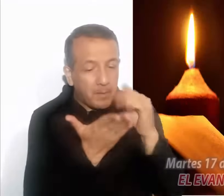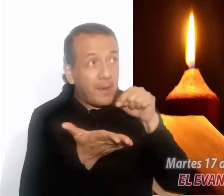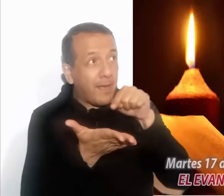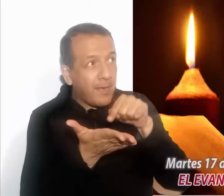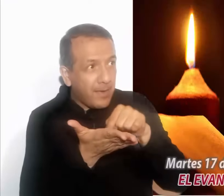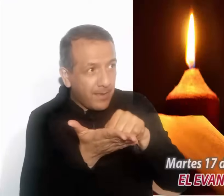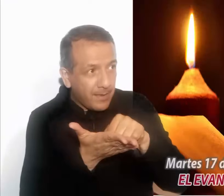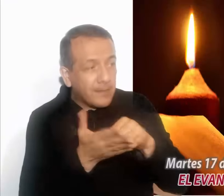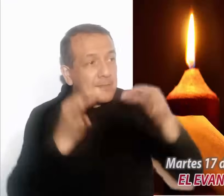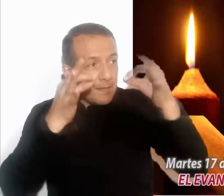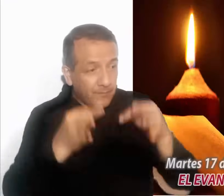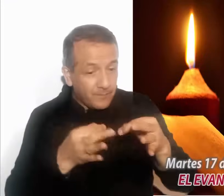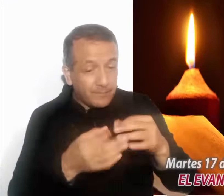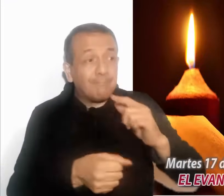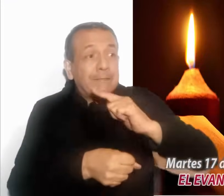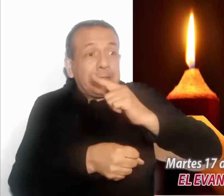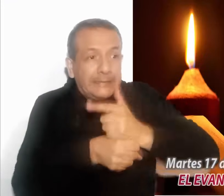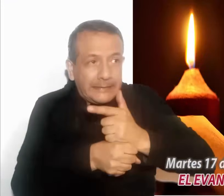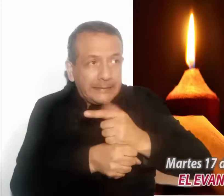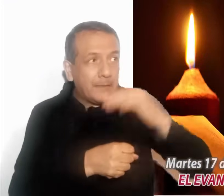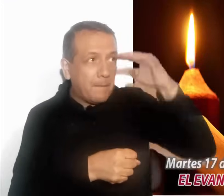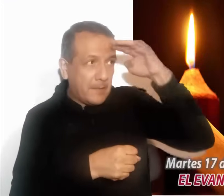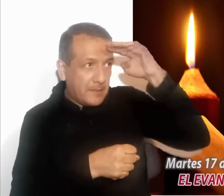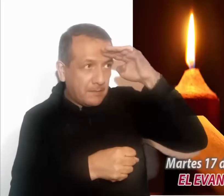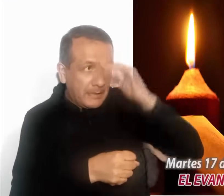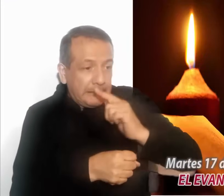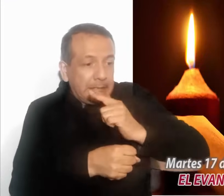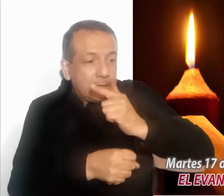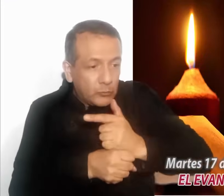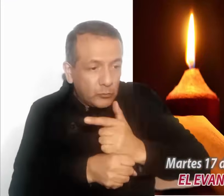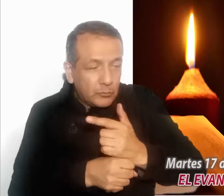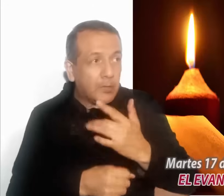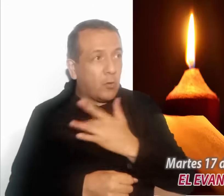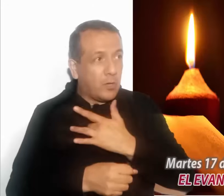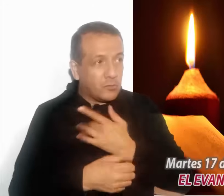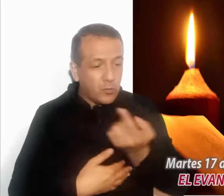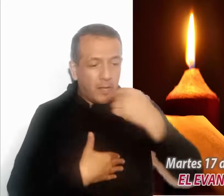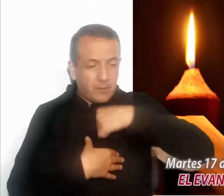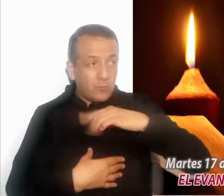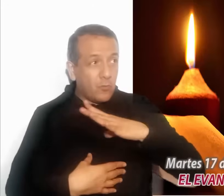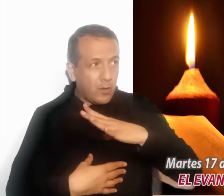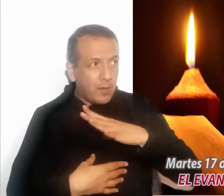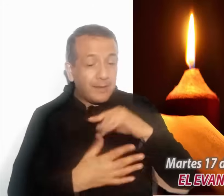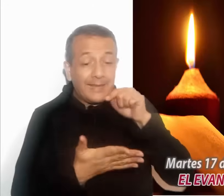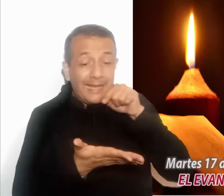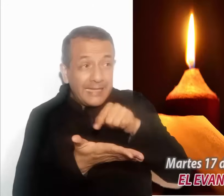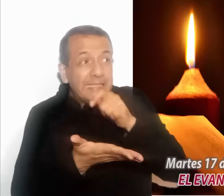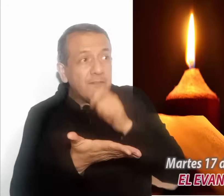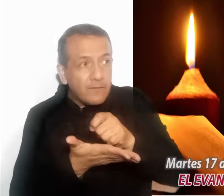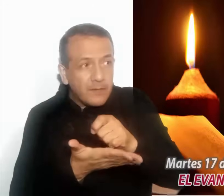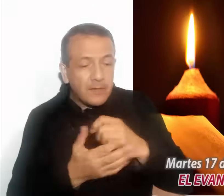eficaz, que descubre los pensamientos e intenciones del corazón, sea nuestra